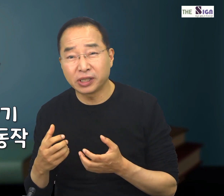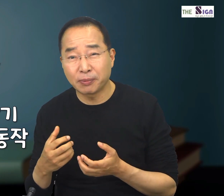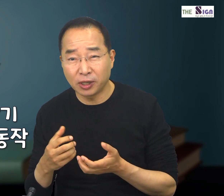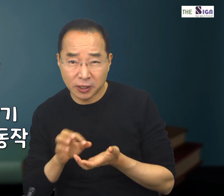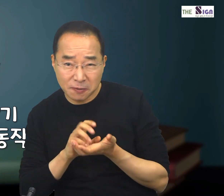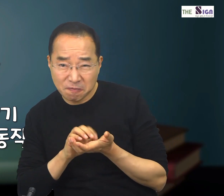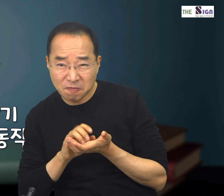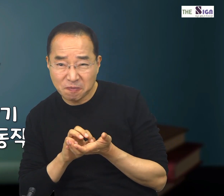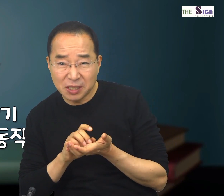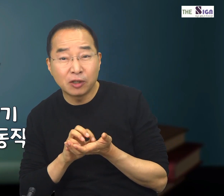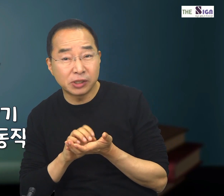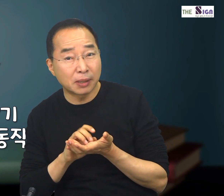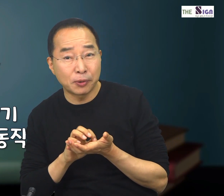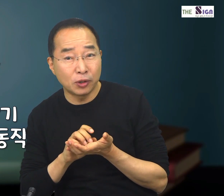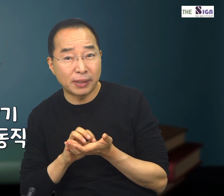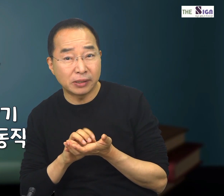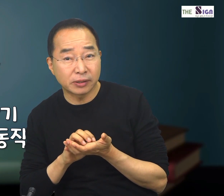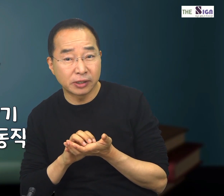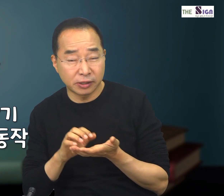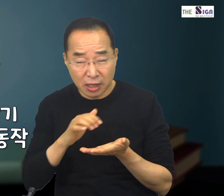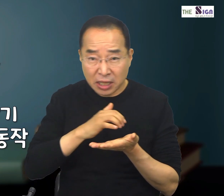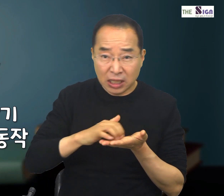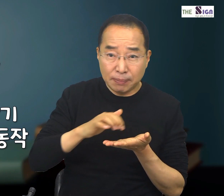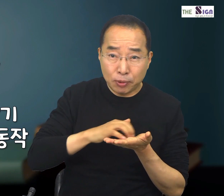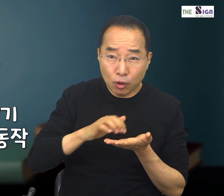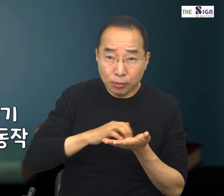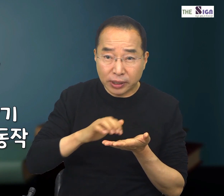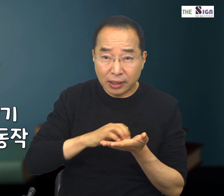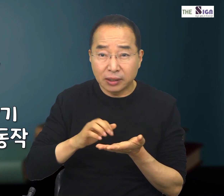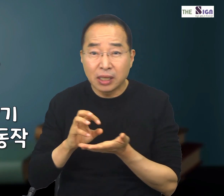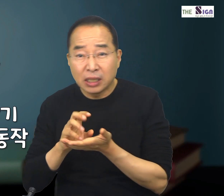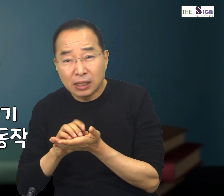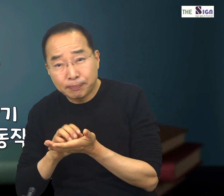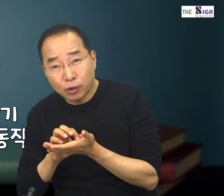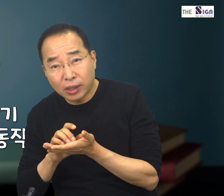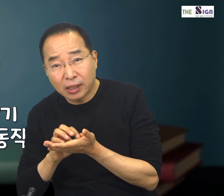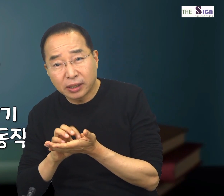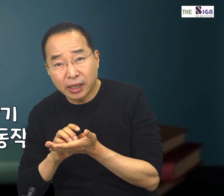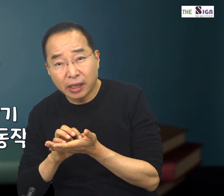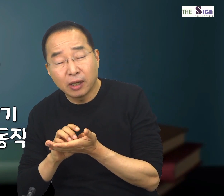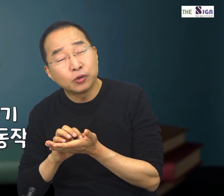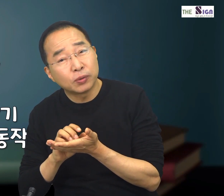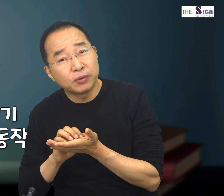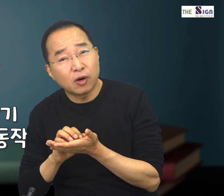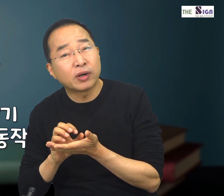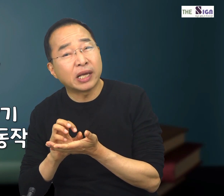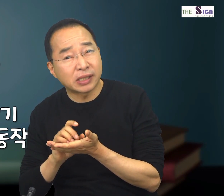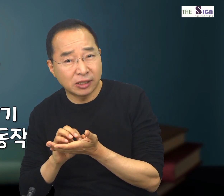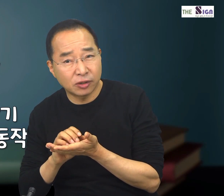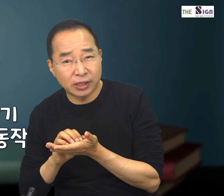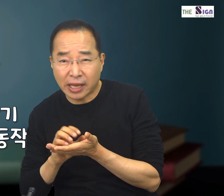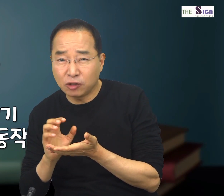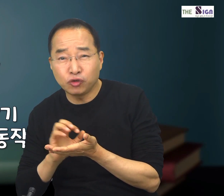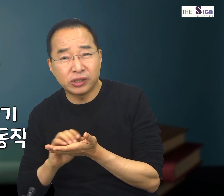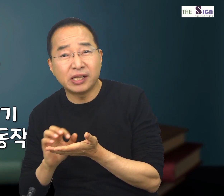표현할 때는 이런 식의 표현을 많이 써요. 그래서 이 표현보다는 이 표현하는 게 좀 더 계산적인 나한테 유익이 될지 안